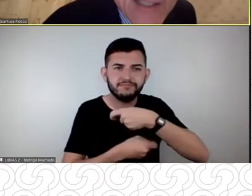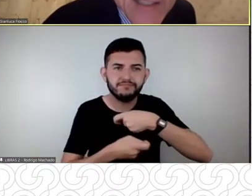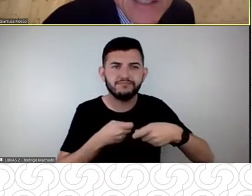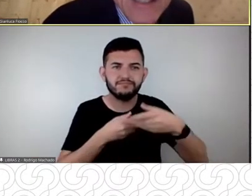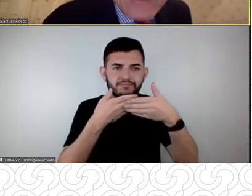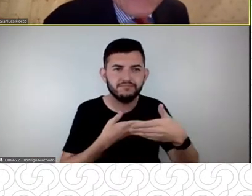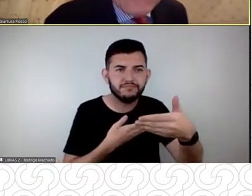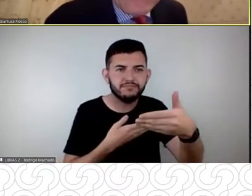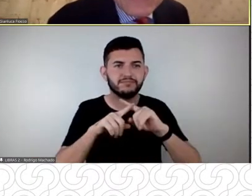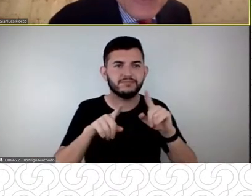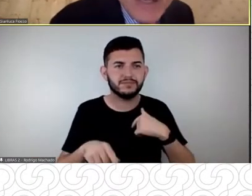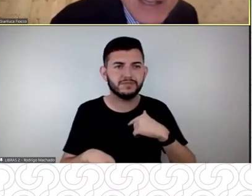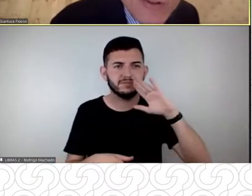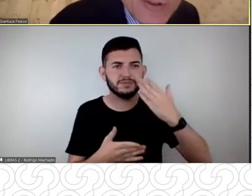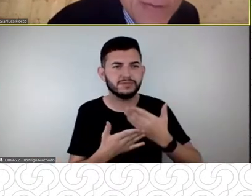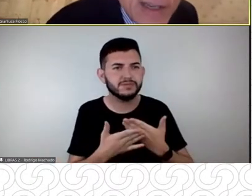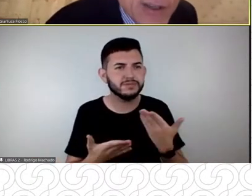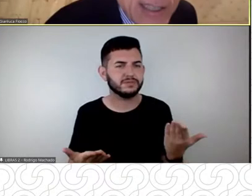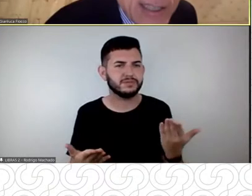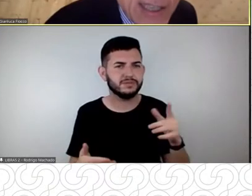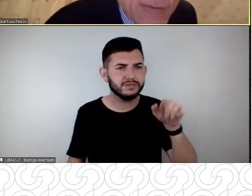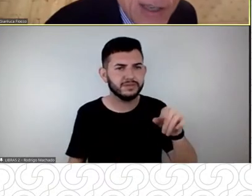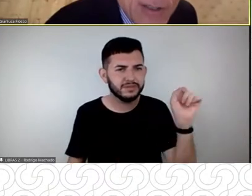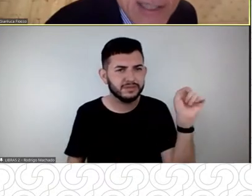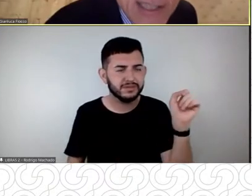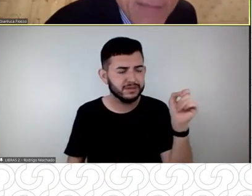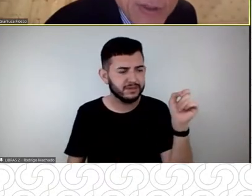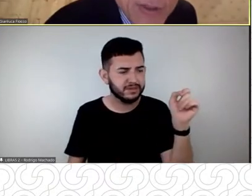complicado, porque quando você começa uma guerra,